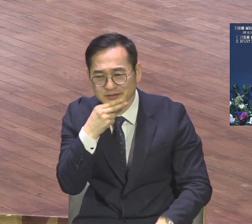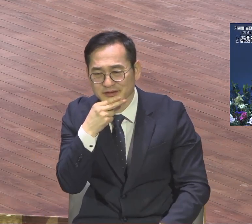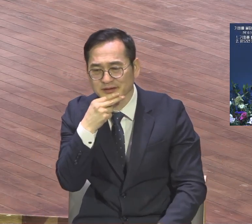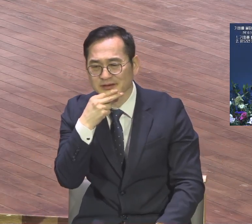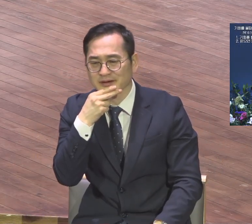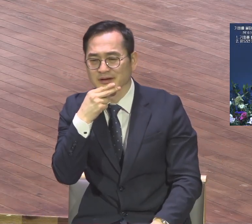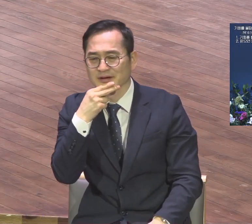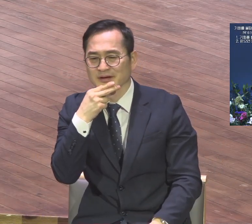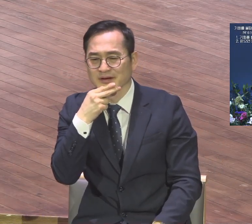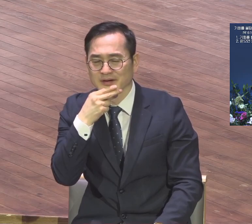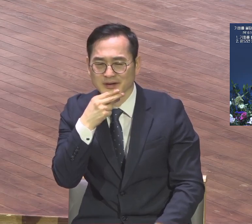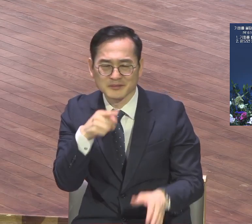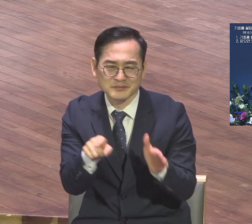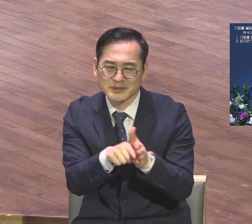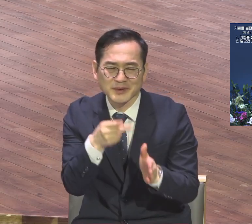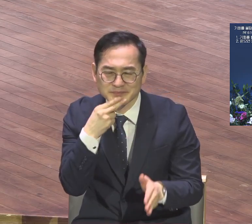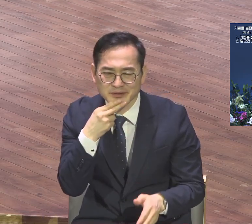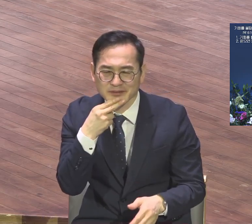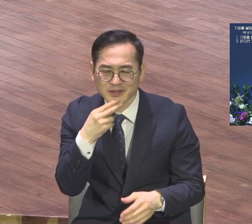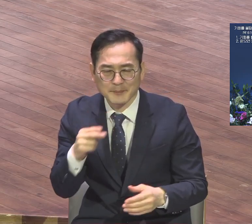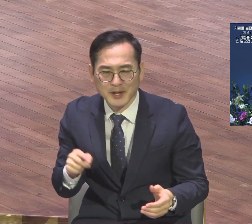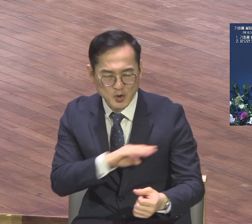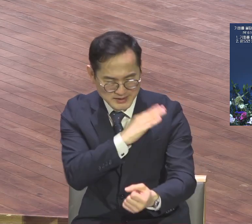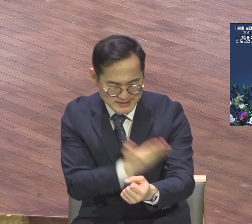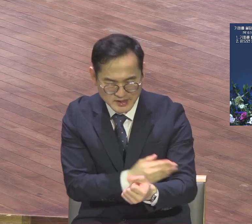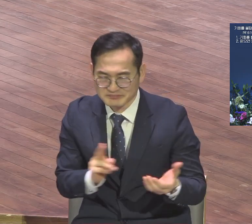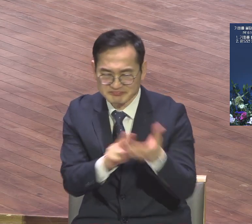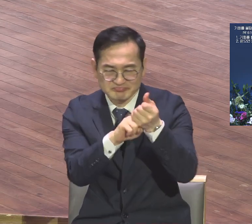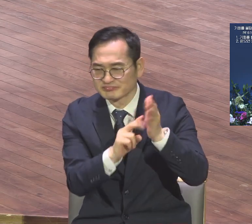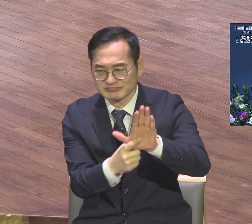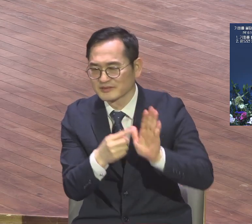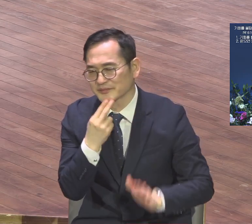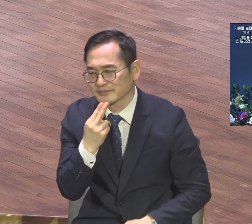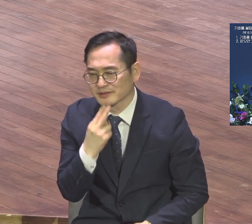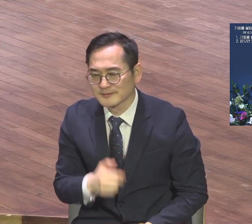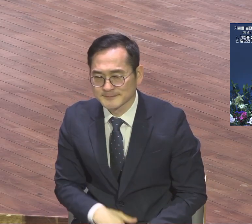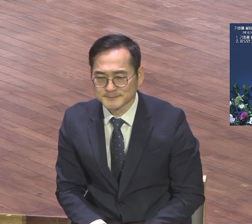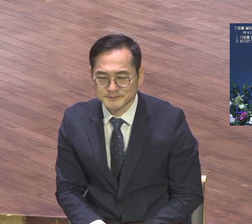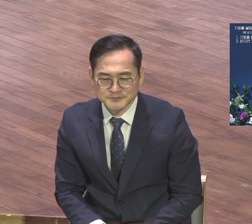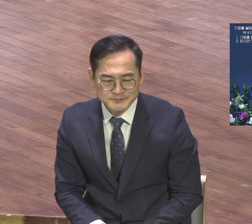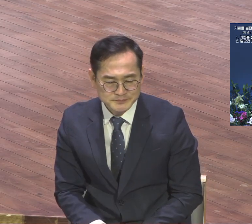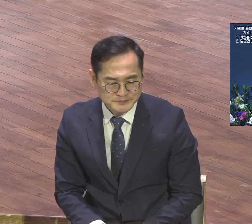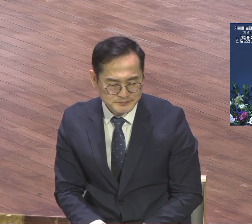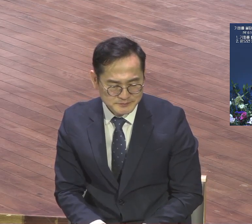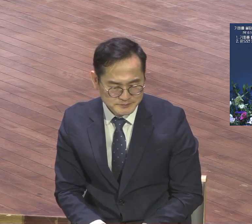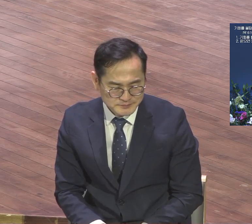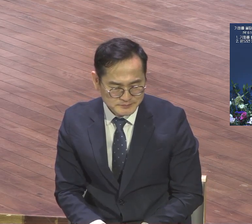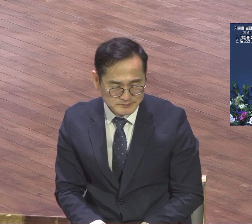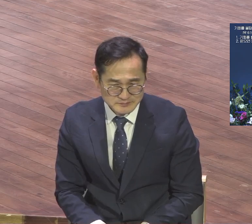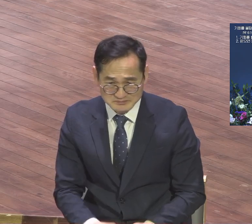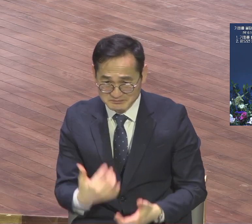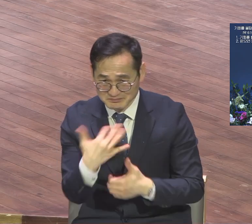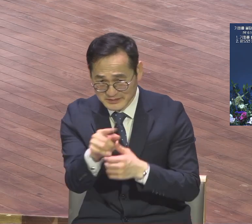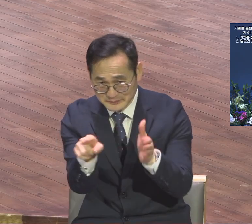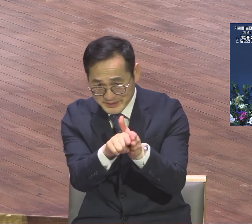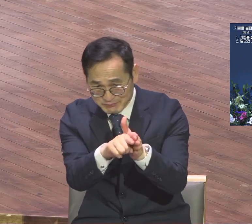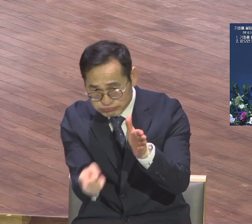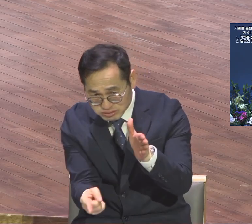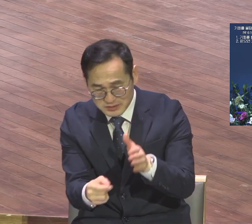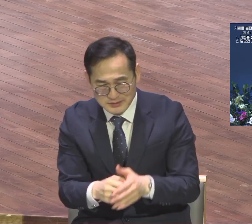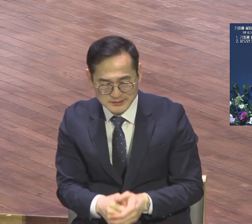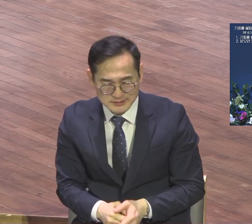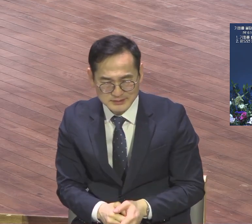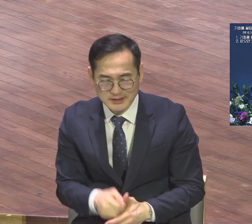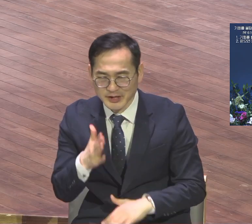크게 행하지 않았어요. 마태복음 13장 58절에 보면 정확하게 예수님께서 저희의 믿지 않음을 인하여 많은